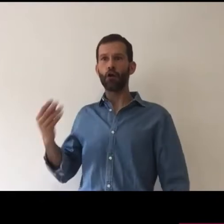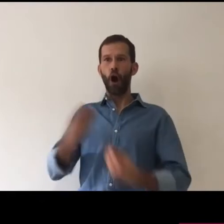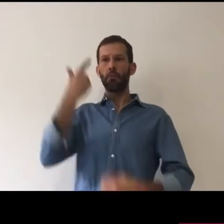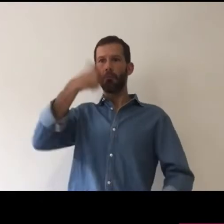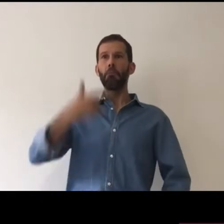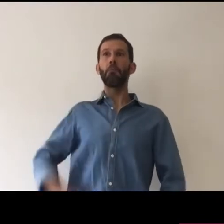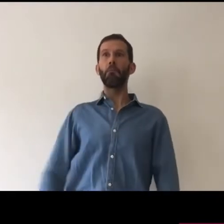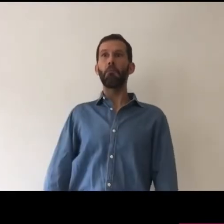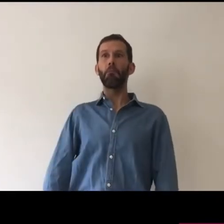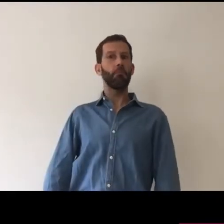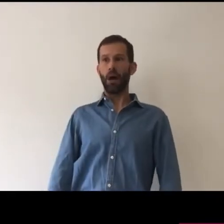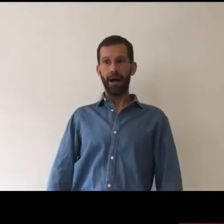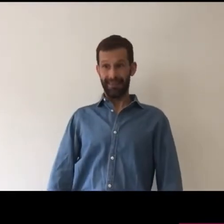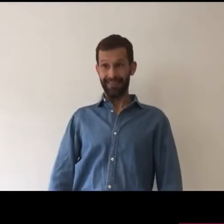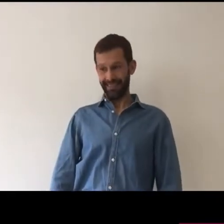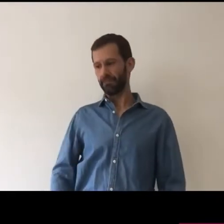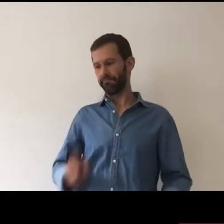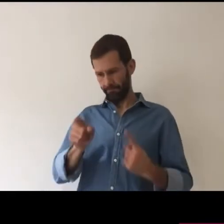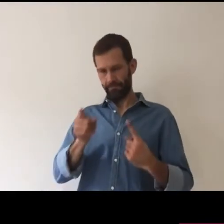estática.